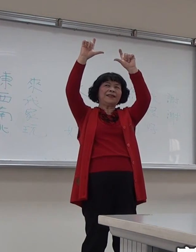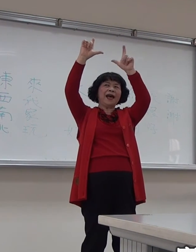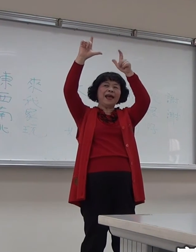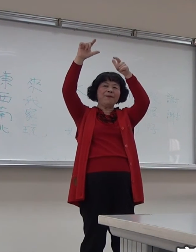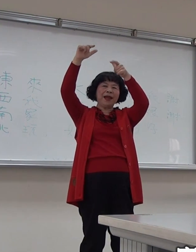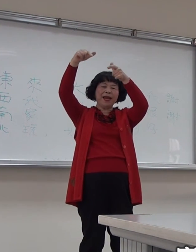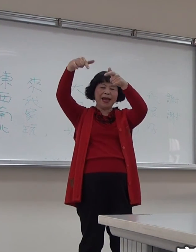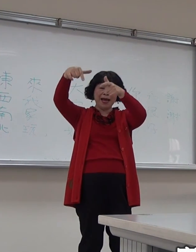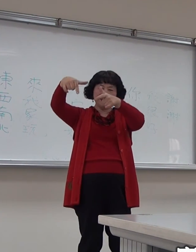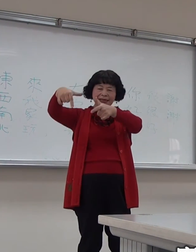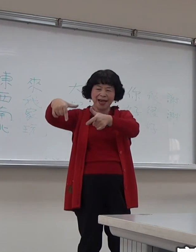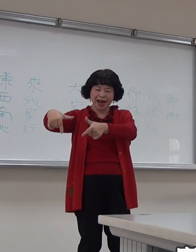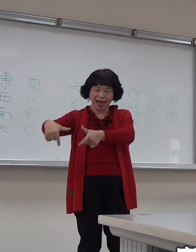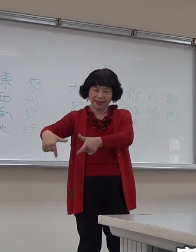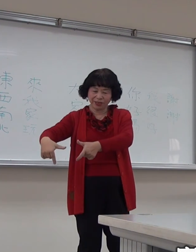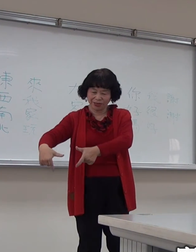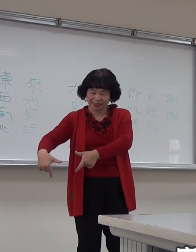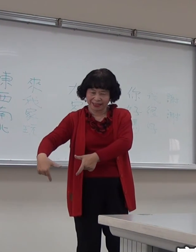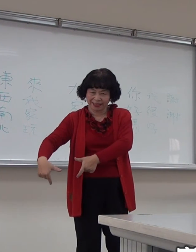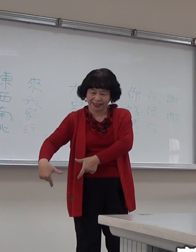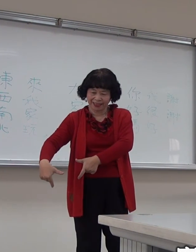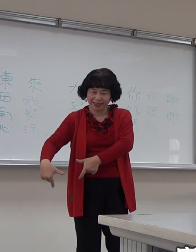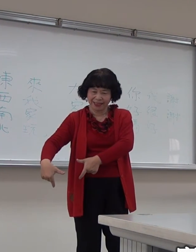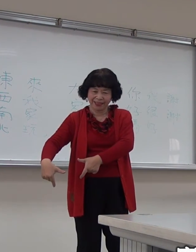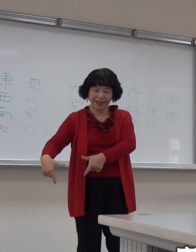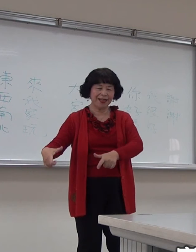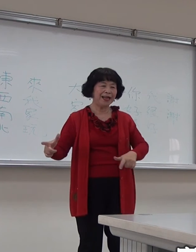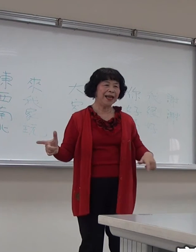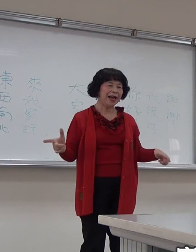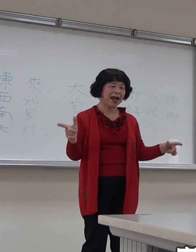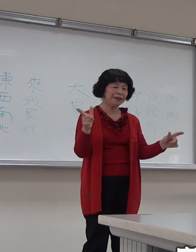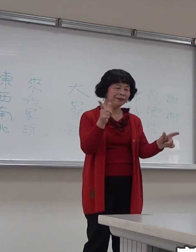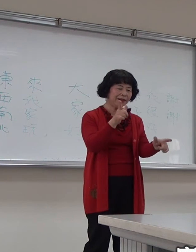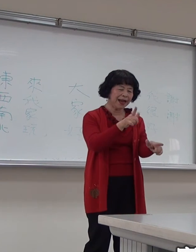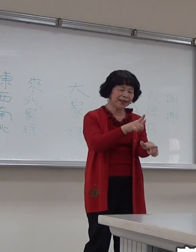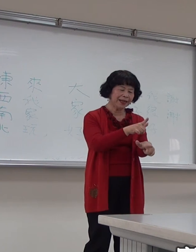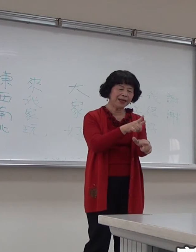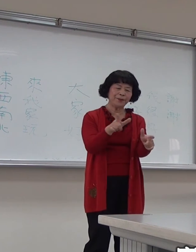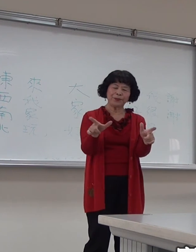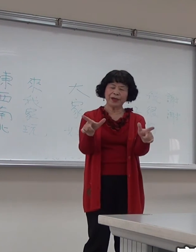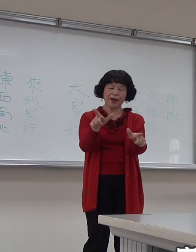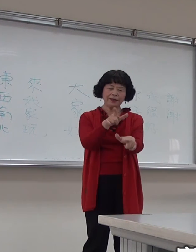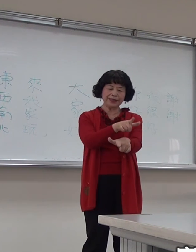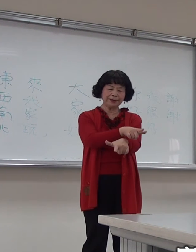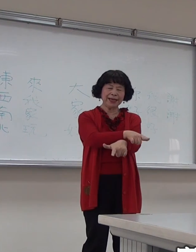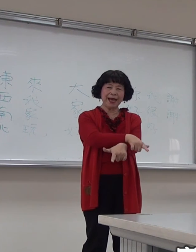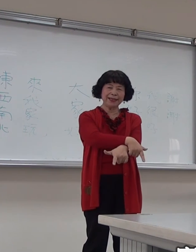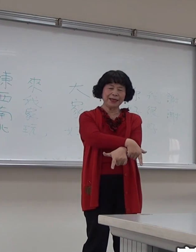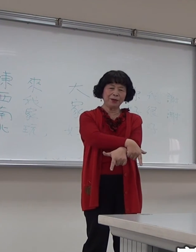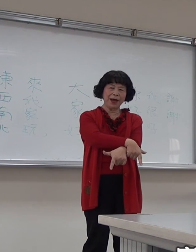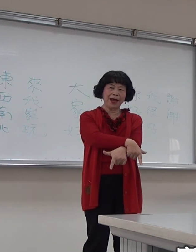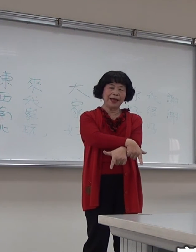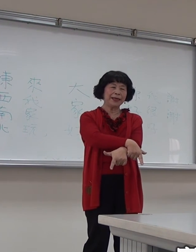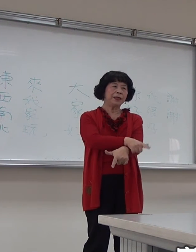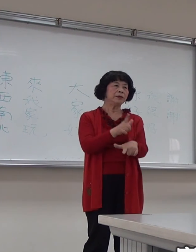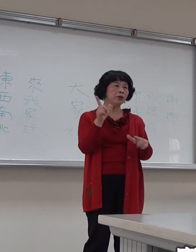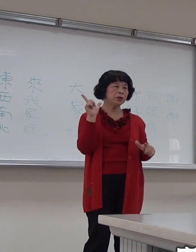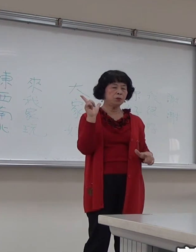太阳把它拿下来就是西，啊，如果两个啊交叉的话，都是拇